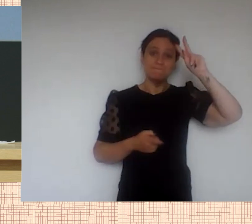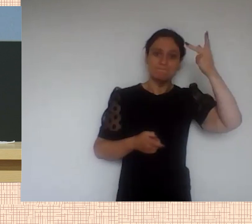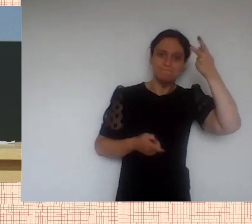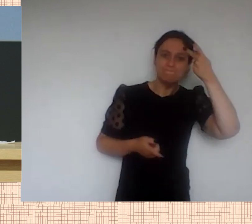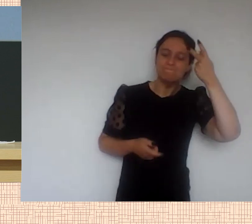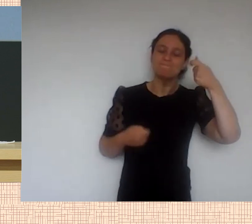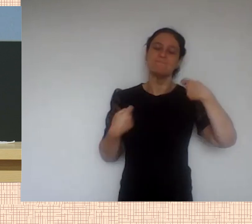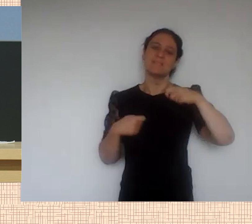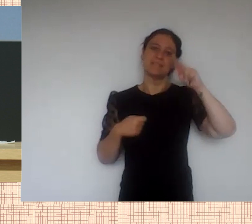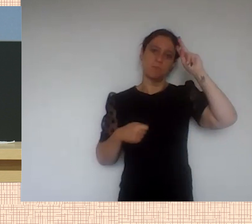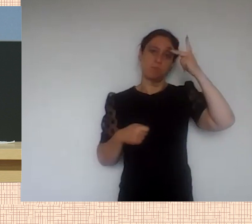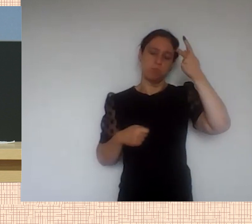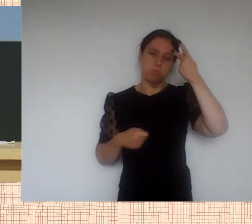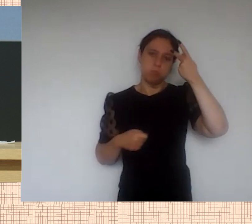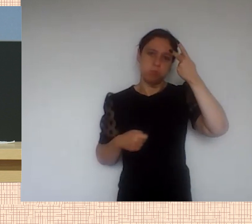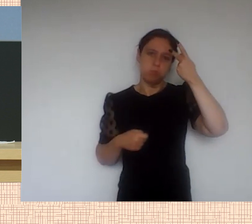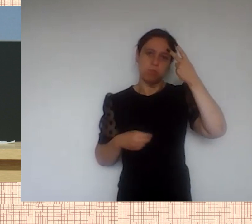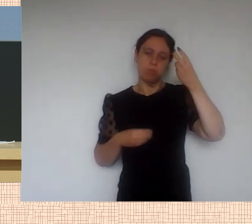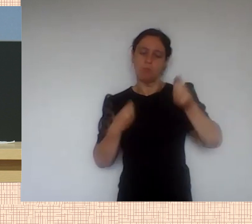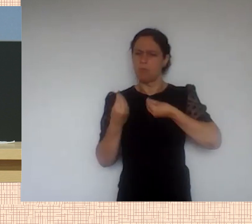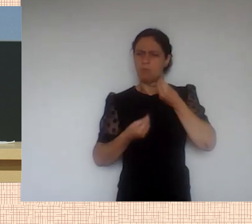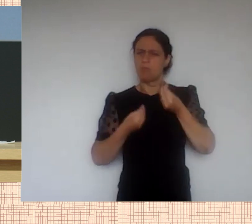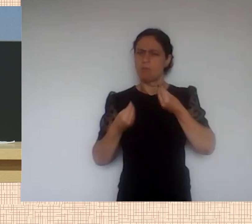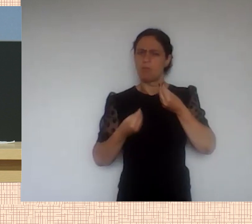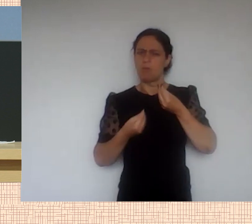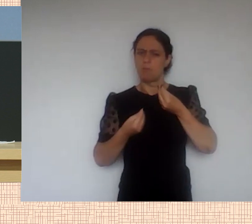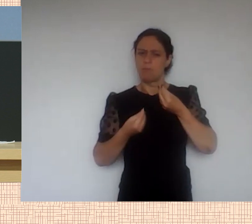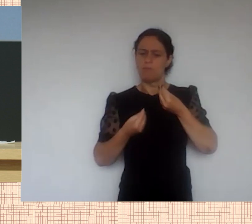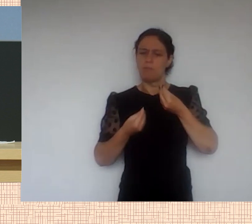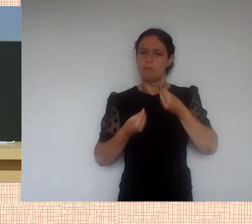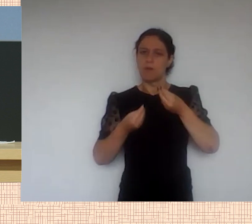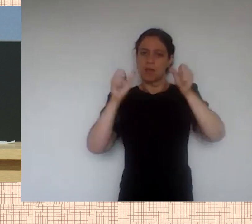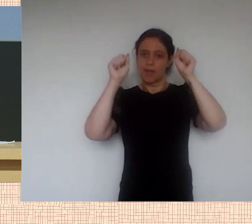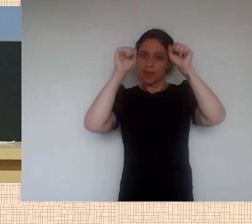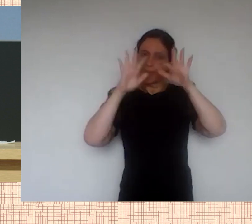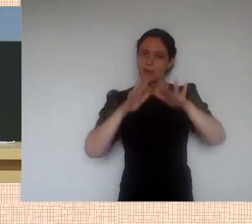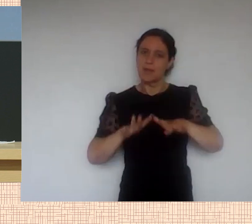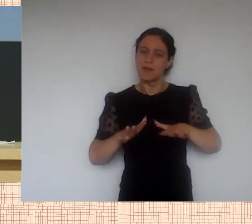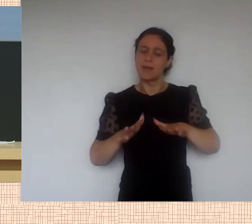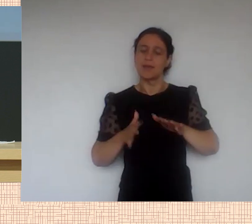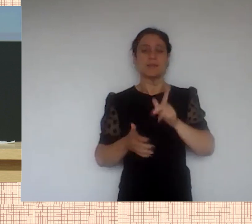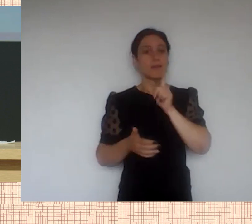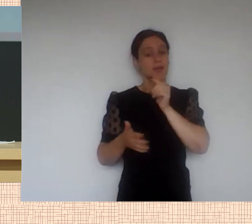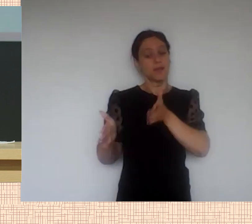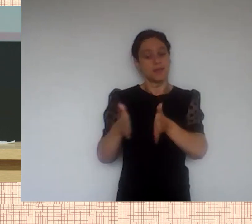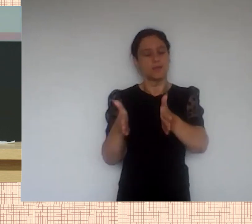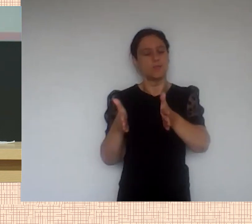ser transformada, precisa ser renovada. Com o quê? Com o fluir da graça.